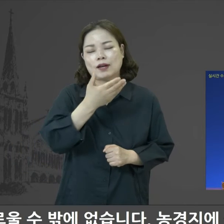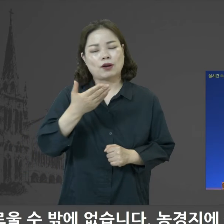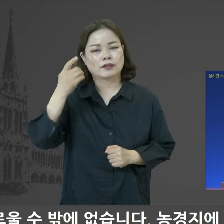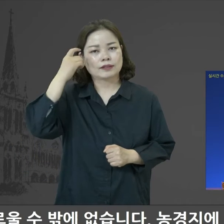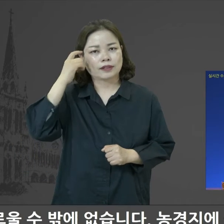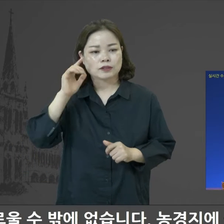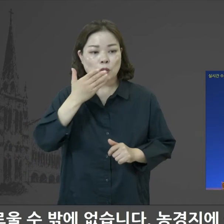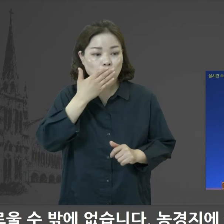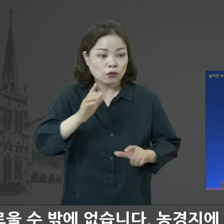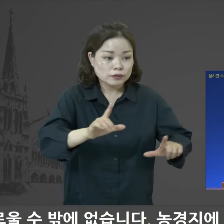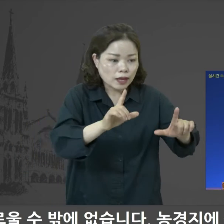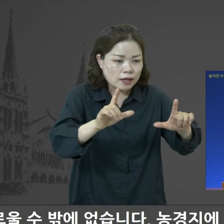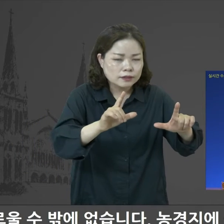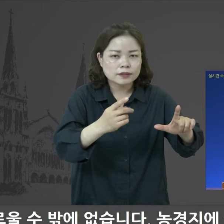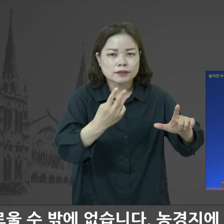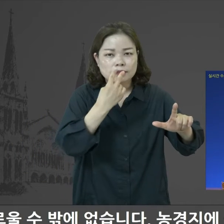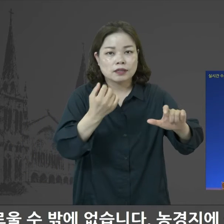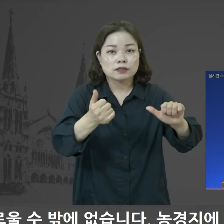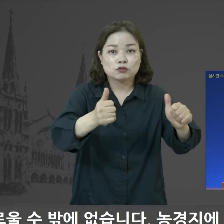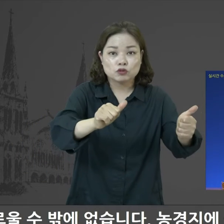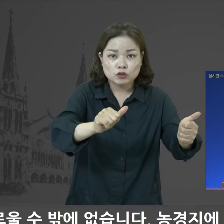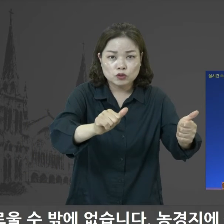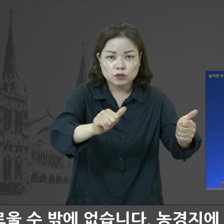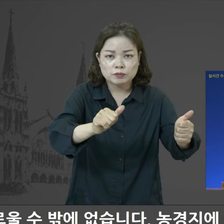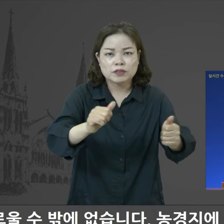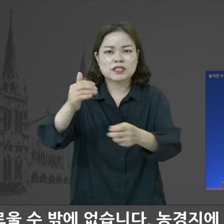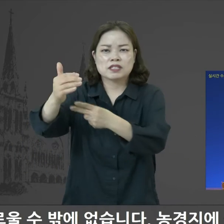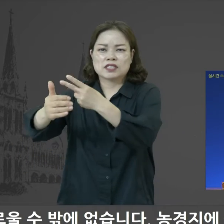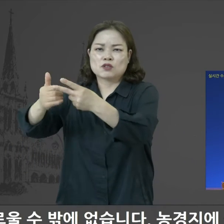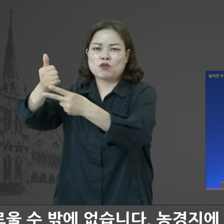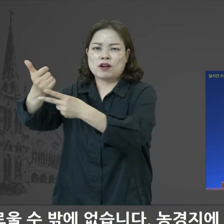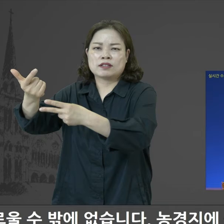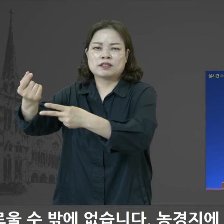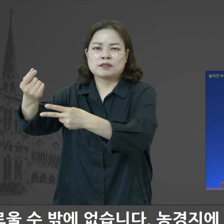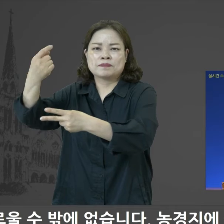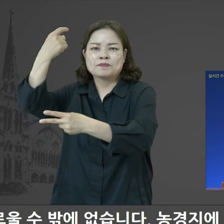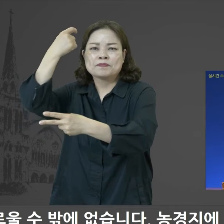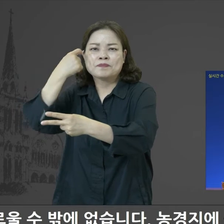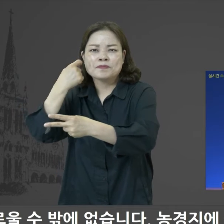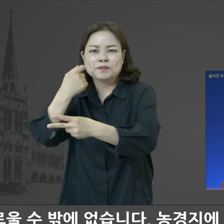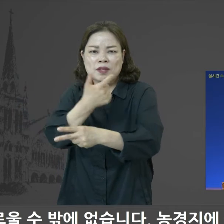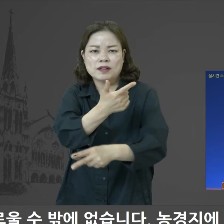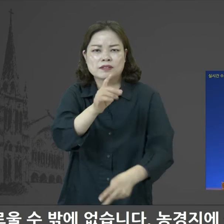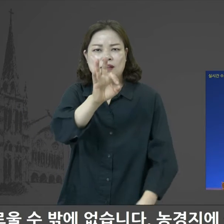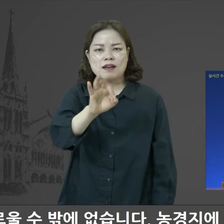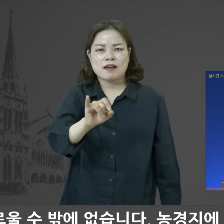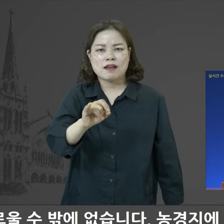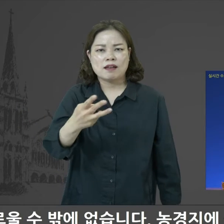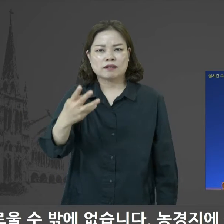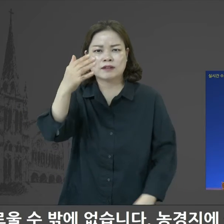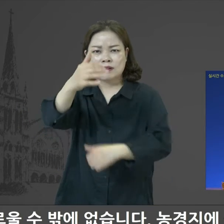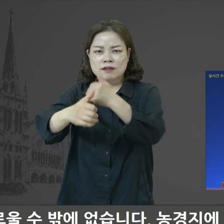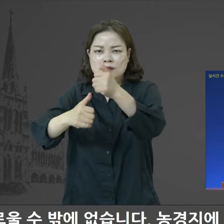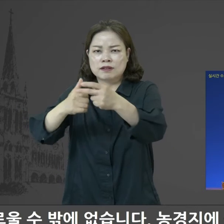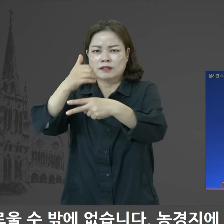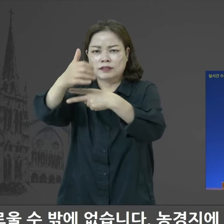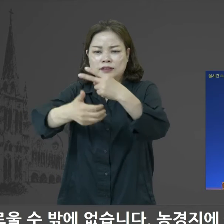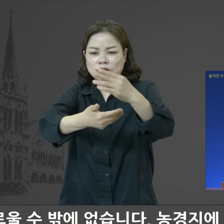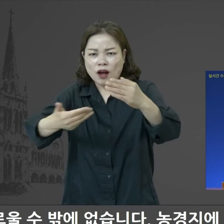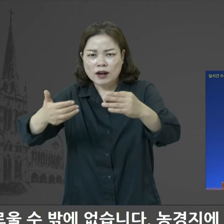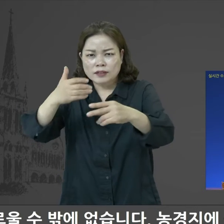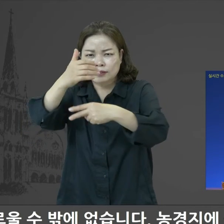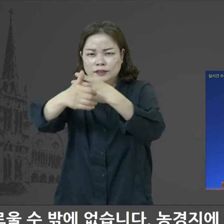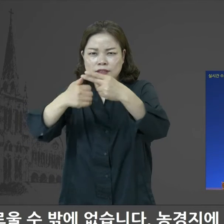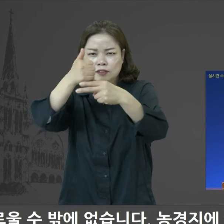것입니다. 먹고 사는 문제, 생사를 책임지는 신과 같은 존재였습니다. 그러다 보니 나일강을 신으로 숭배하였고